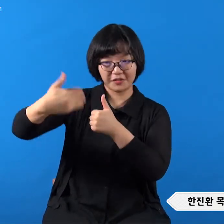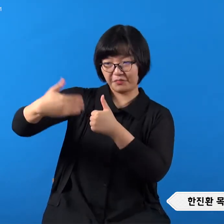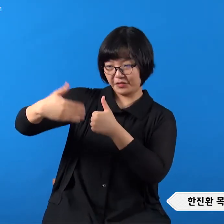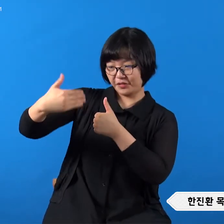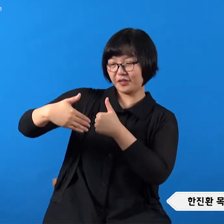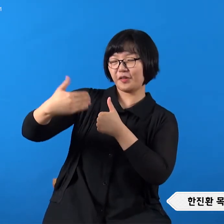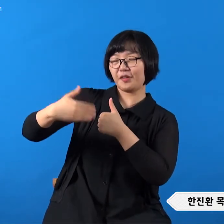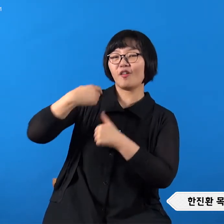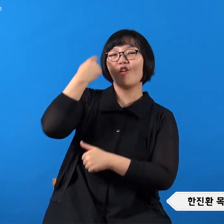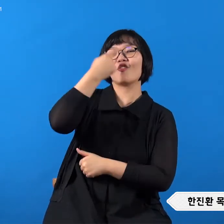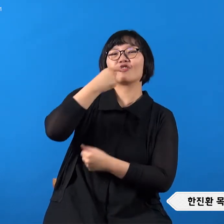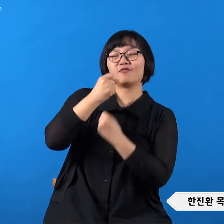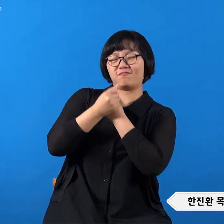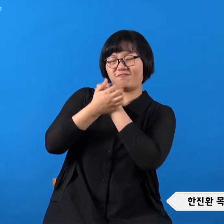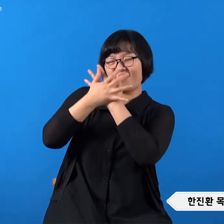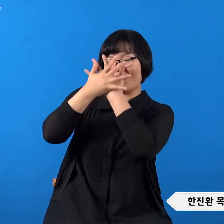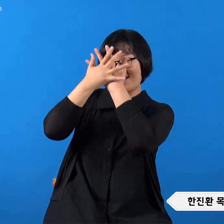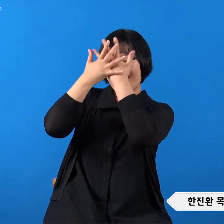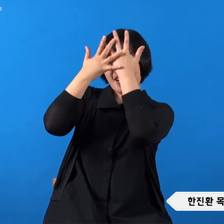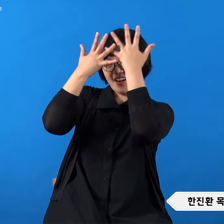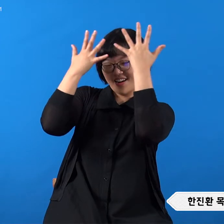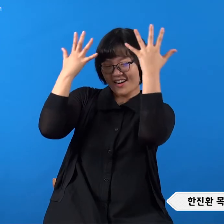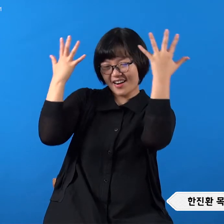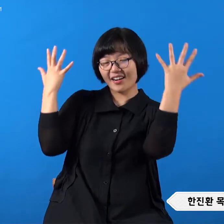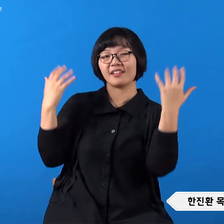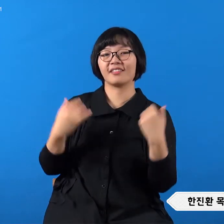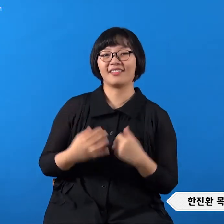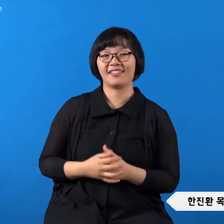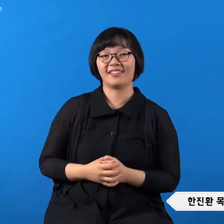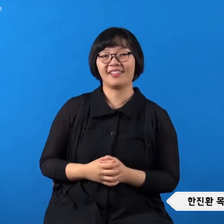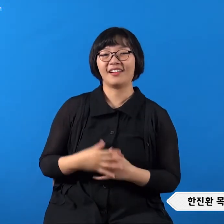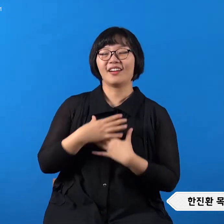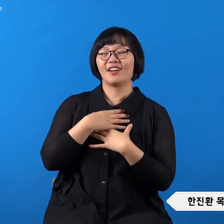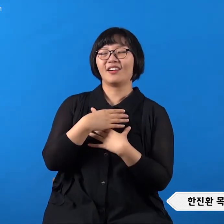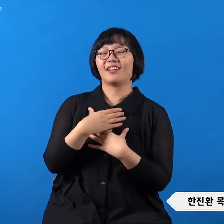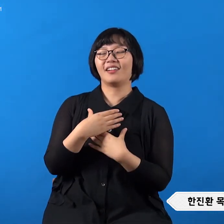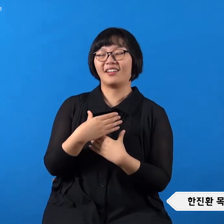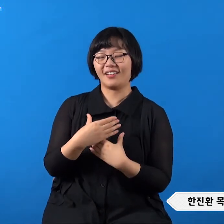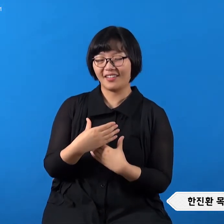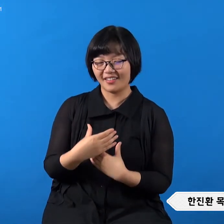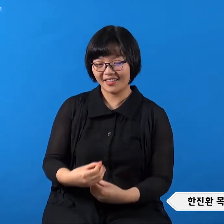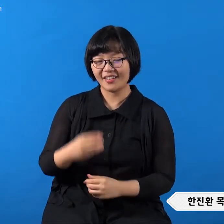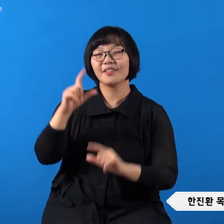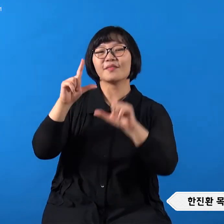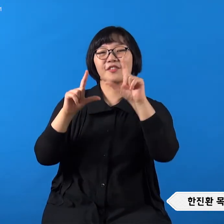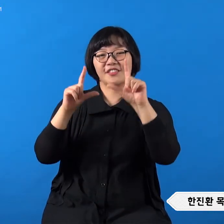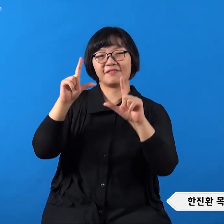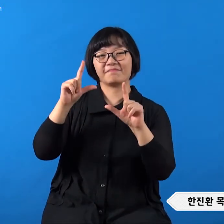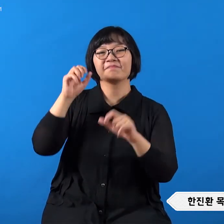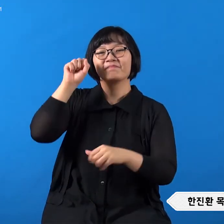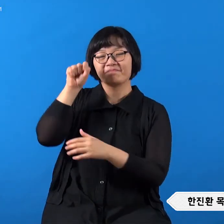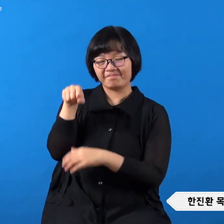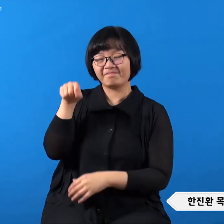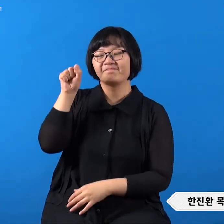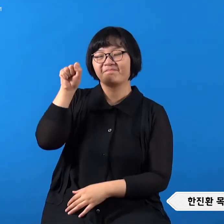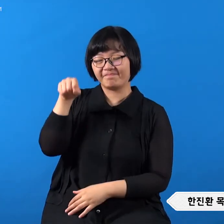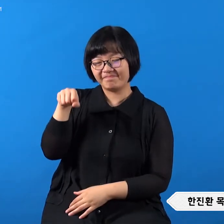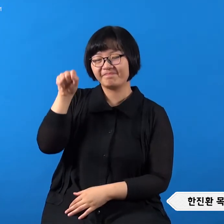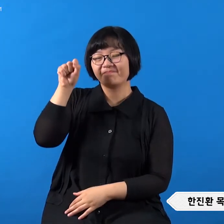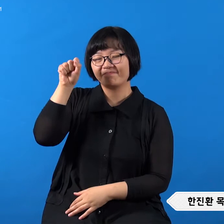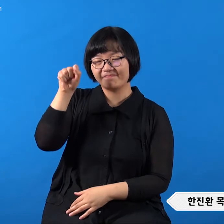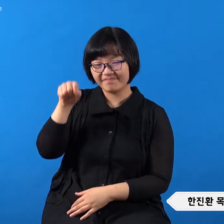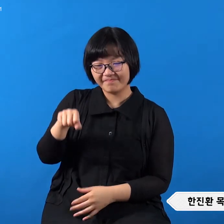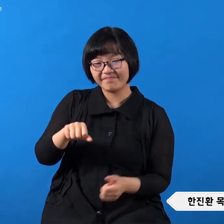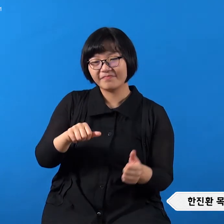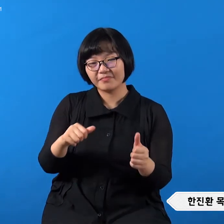그러니까 그 장로님 얼굴이 환하게 펴졌습니다. 안도하는 얼굴이 돼가지고 고개를 끄덕끄덕